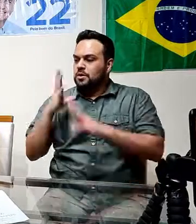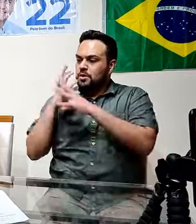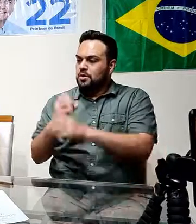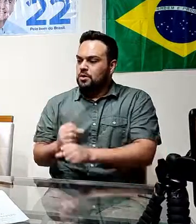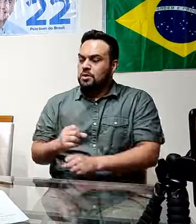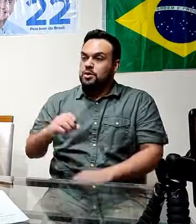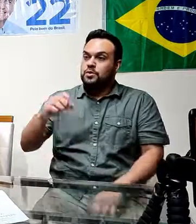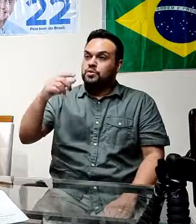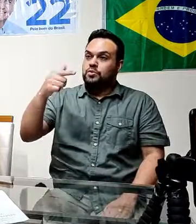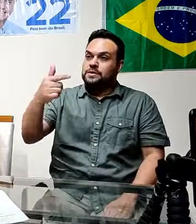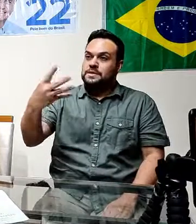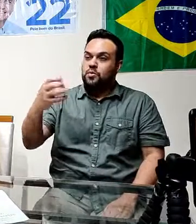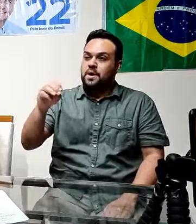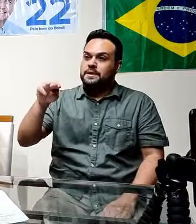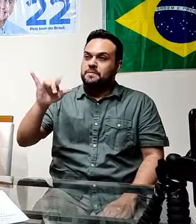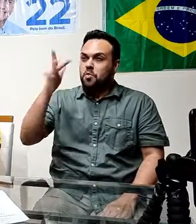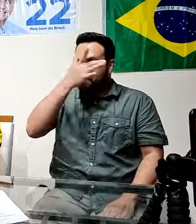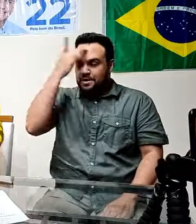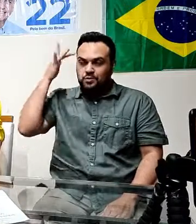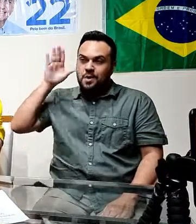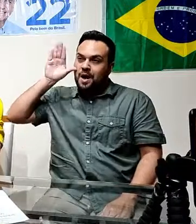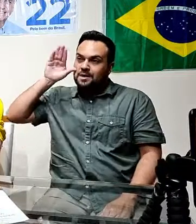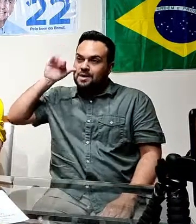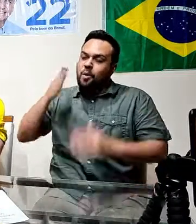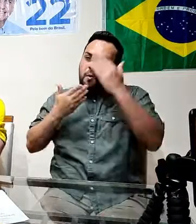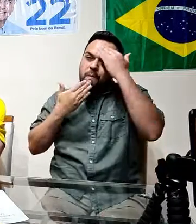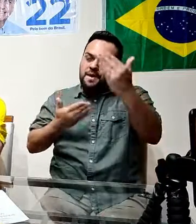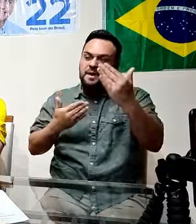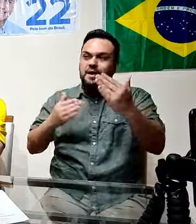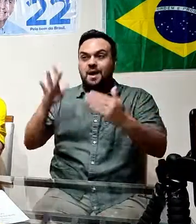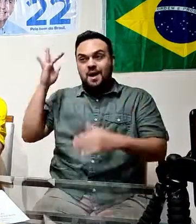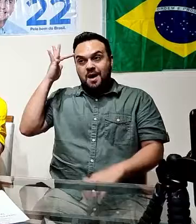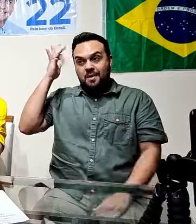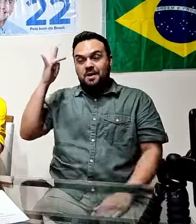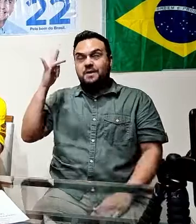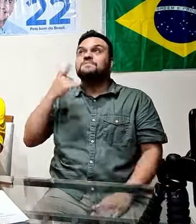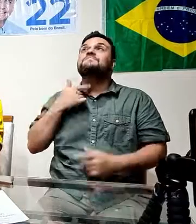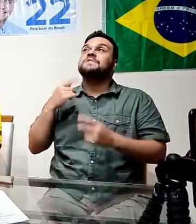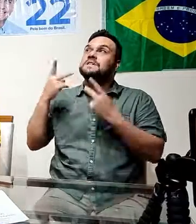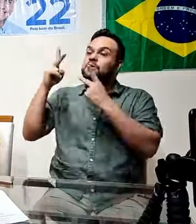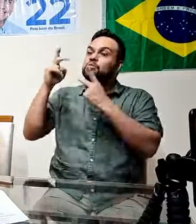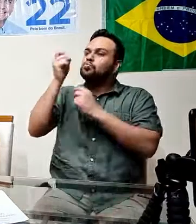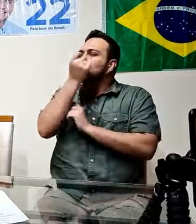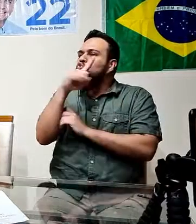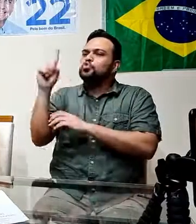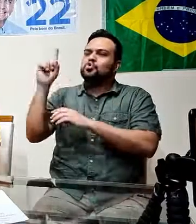240 mil pessoas assistindo. Muito obrigado a todos vocês. Amanhã faremos, se Deus quiser, a última